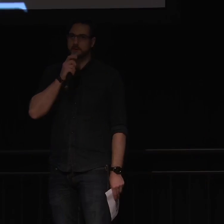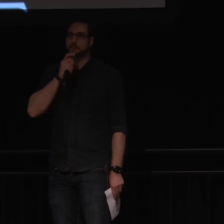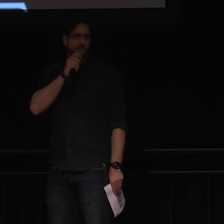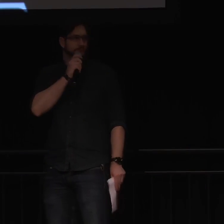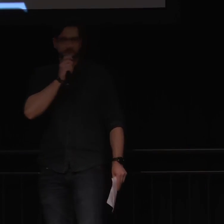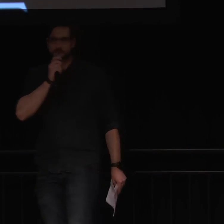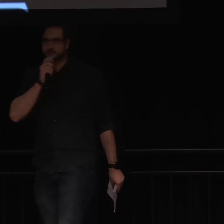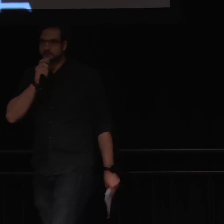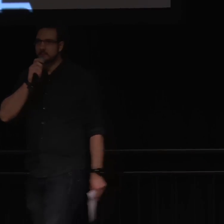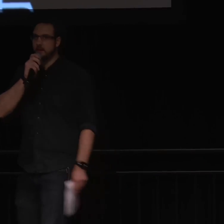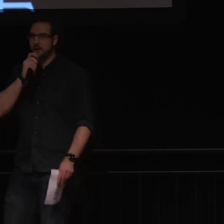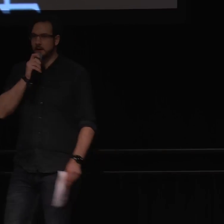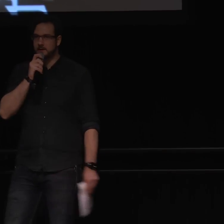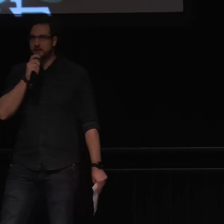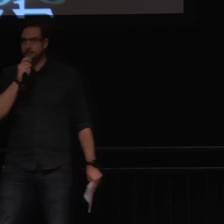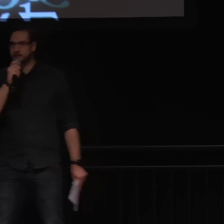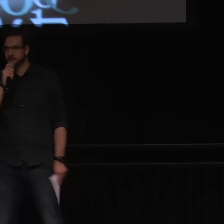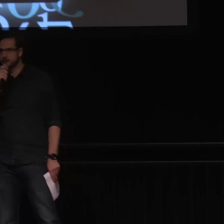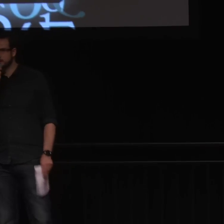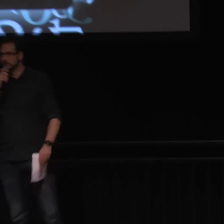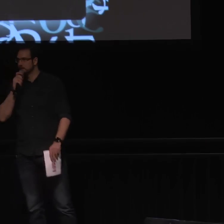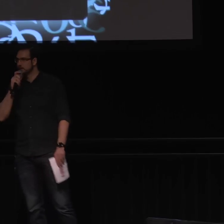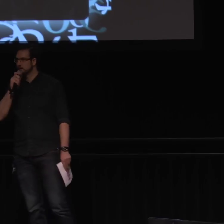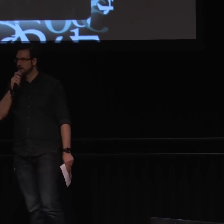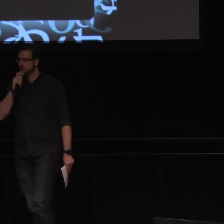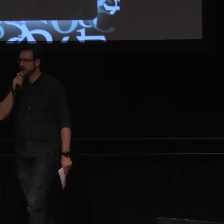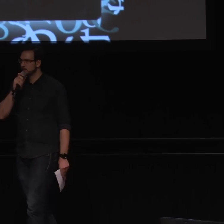Thank you. Gracias. Any other question?